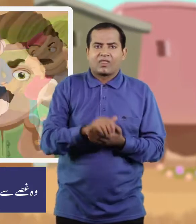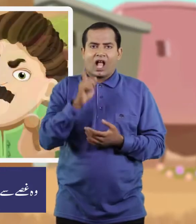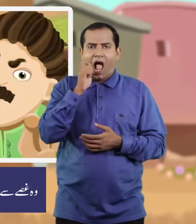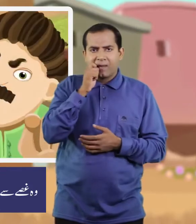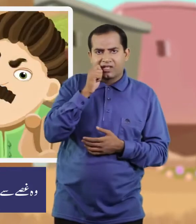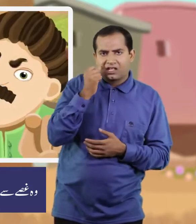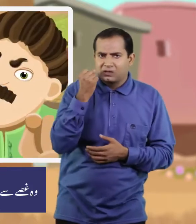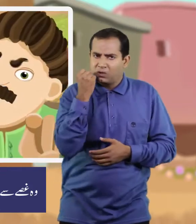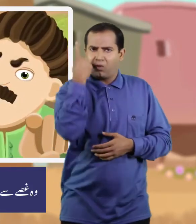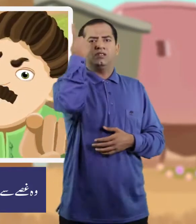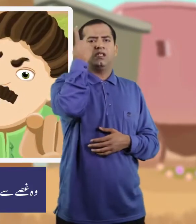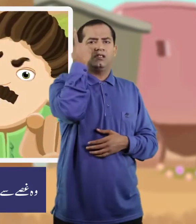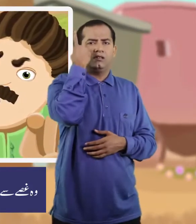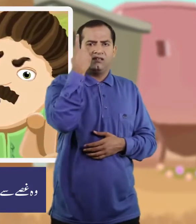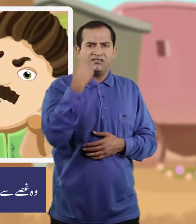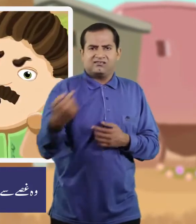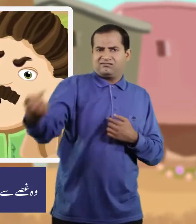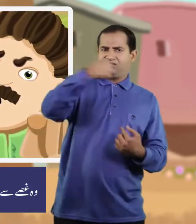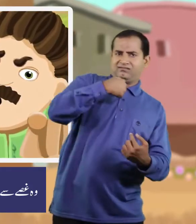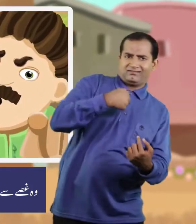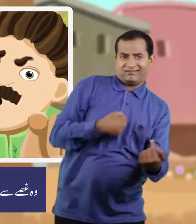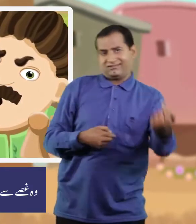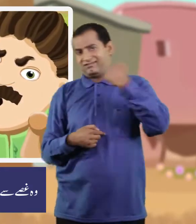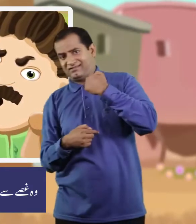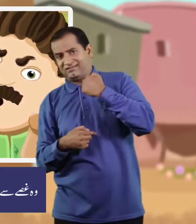वो खुश्से से बेटे की तरफ इशारे करने लगे.